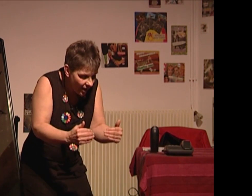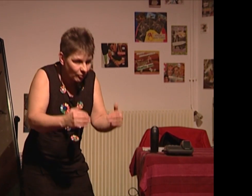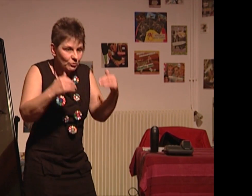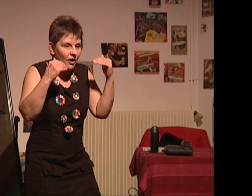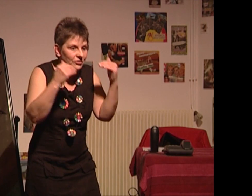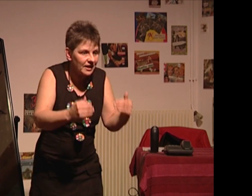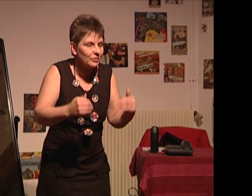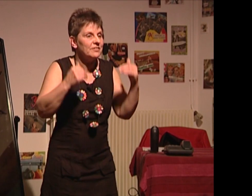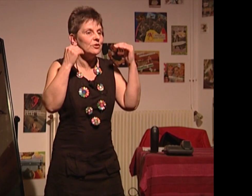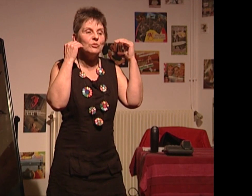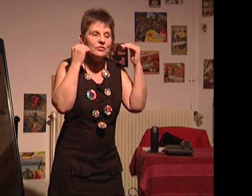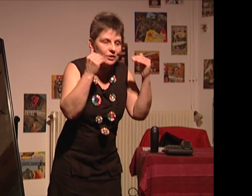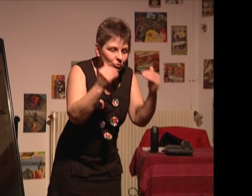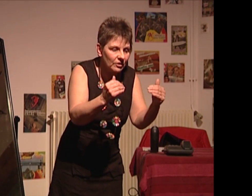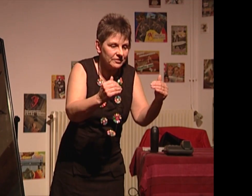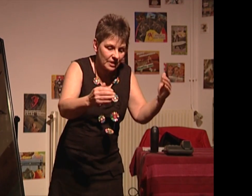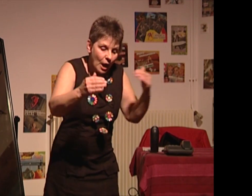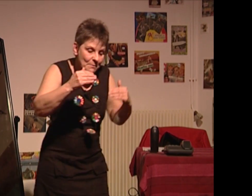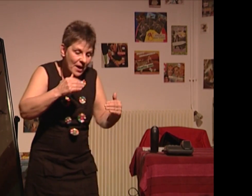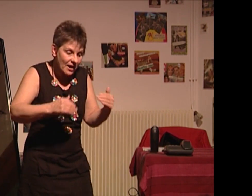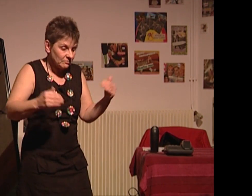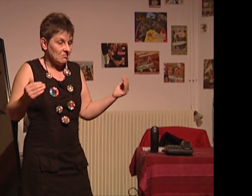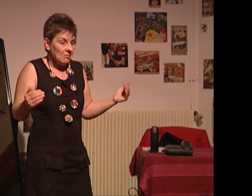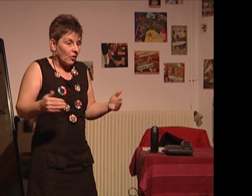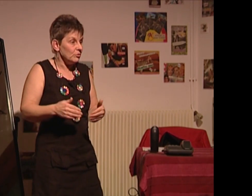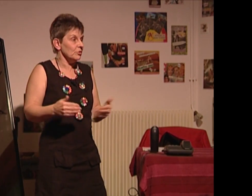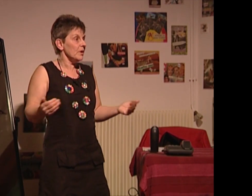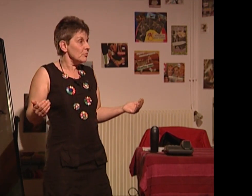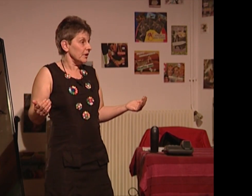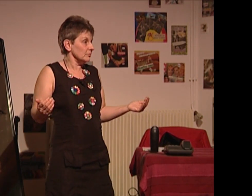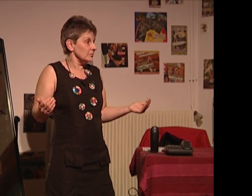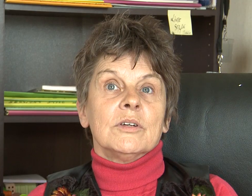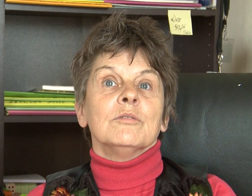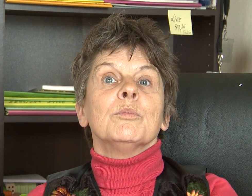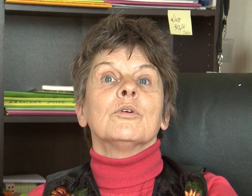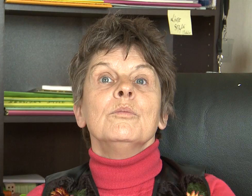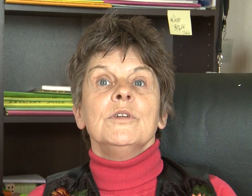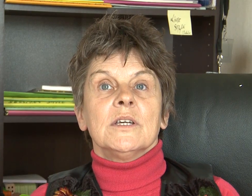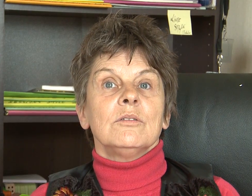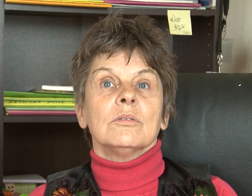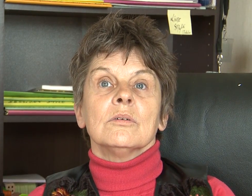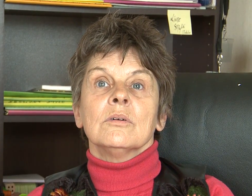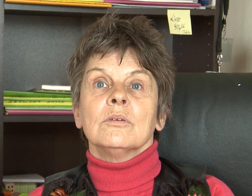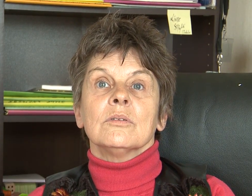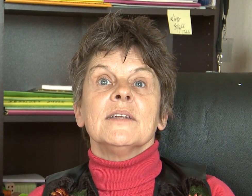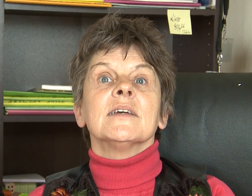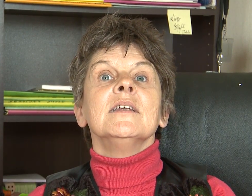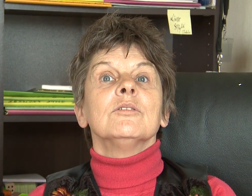suis servi au début comme un outil de communication, effectivement, pour communiquer sur la technique de